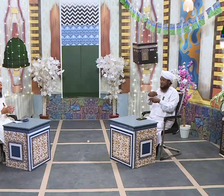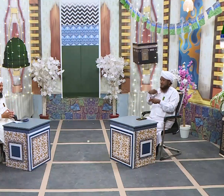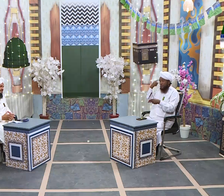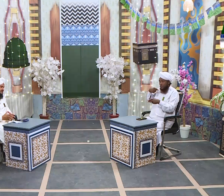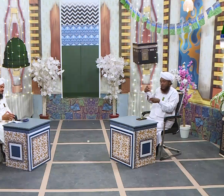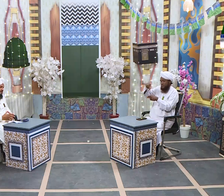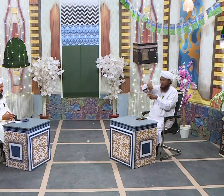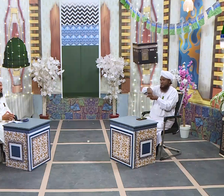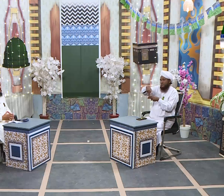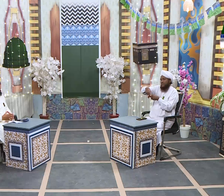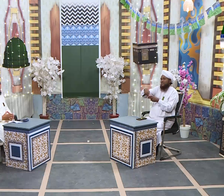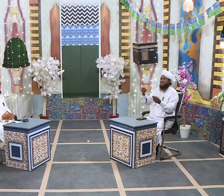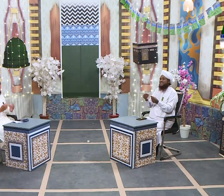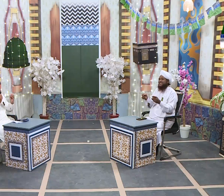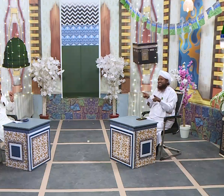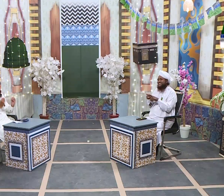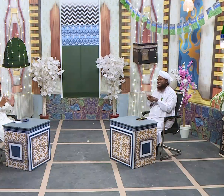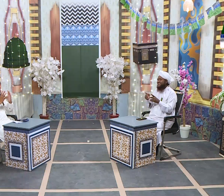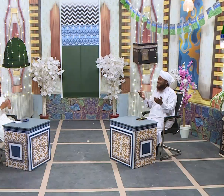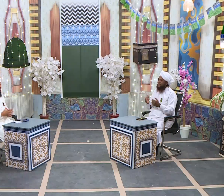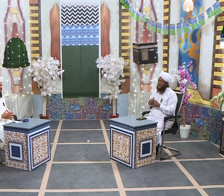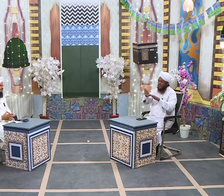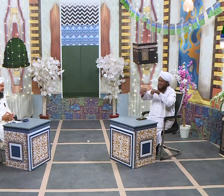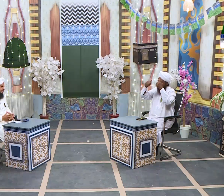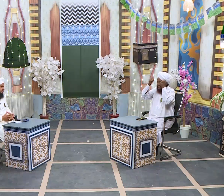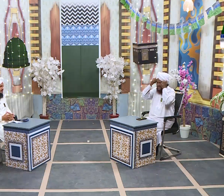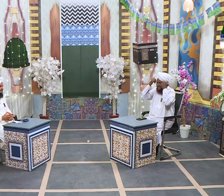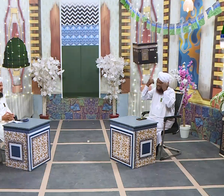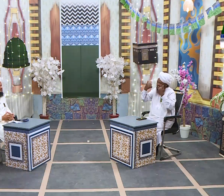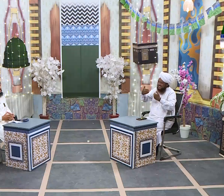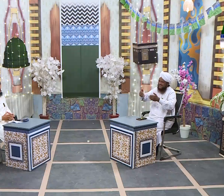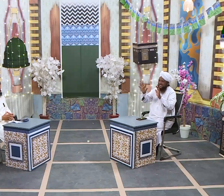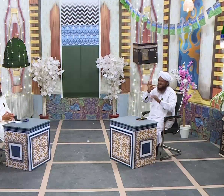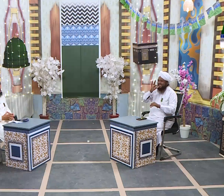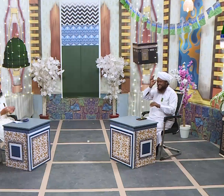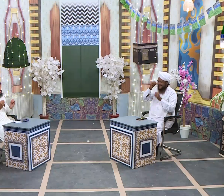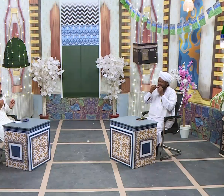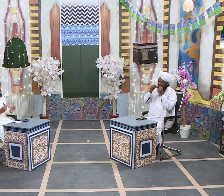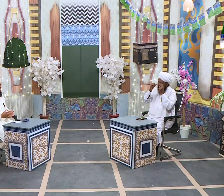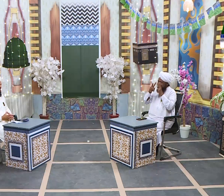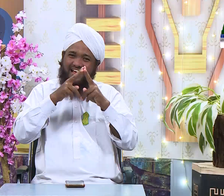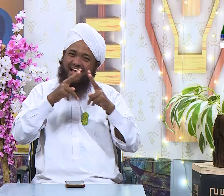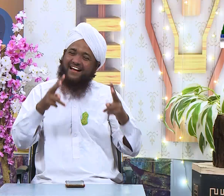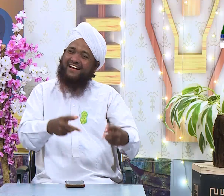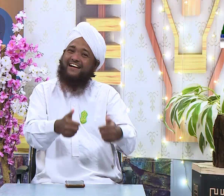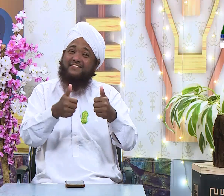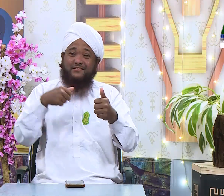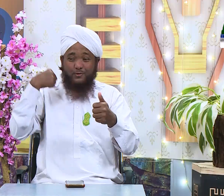لیا کرتے تھے۔ خدا کی قسم قربان جائے نبی پاک صلی اللہ تعالیٰ علیہ وسلم کی اس ادا پر کہ جن کے لیے